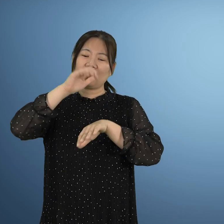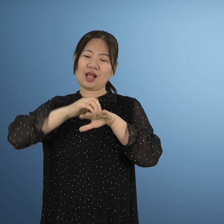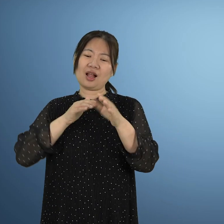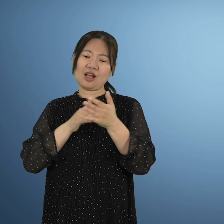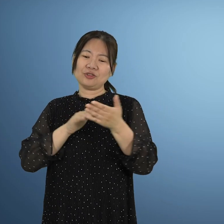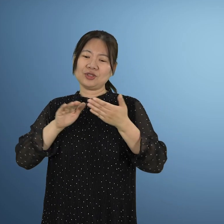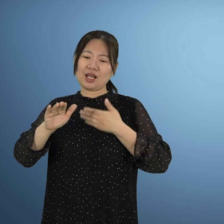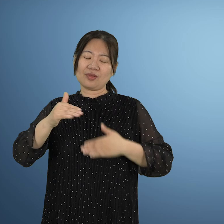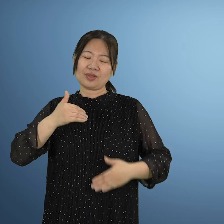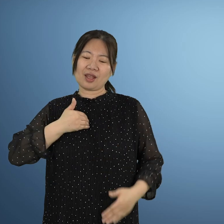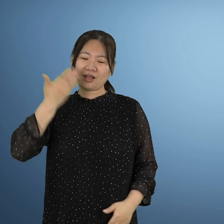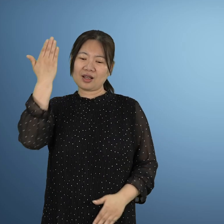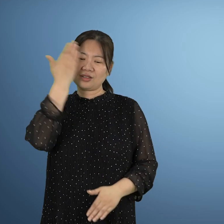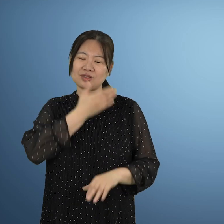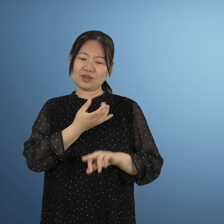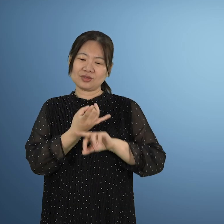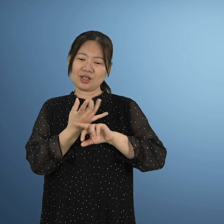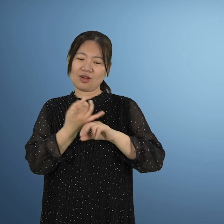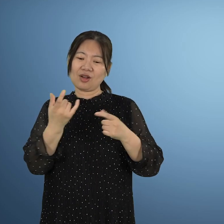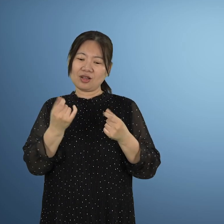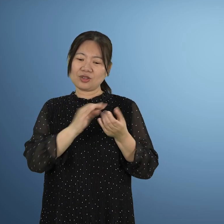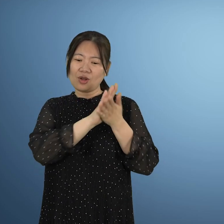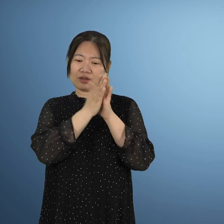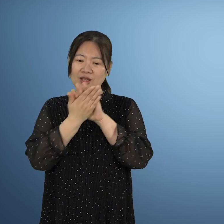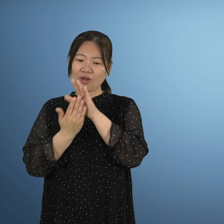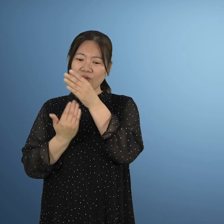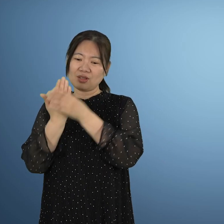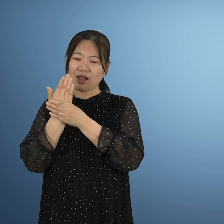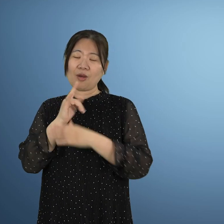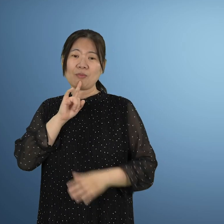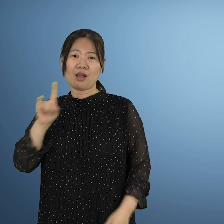단련하신 후에는 내가 순금같이 되어 나오리라.